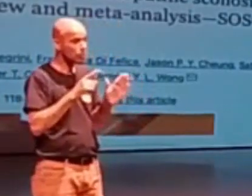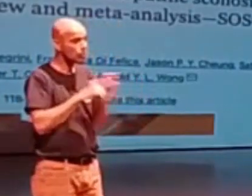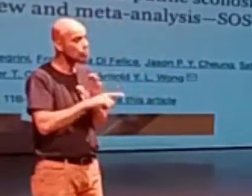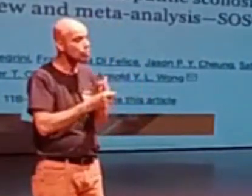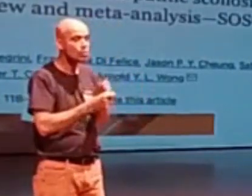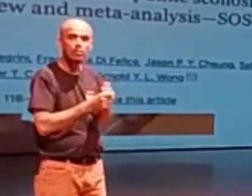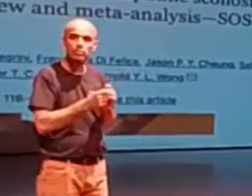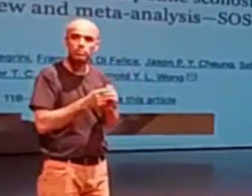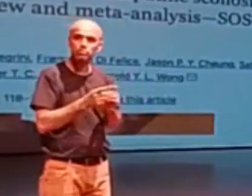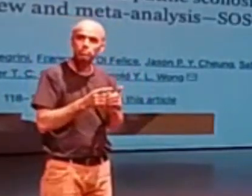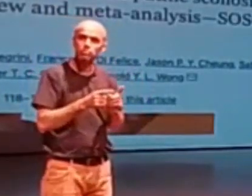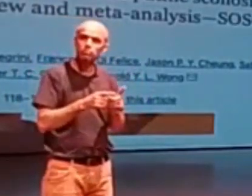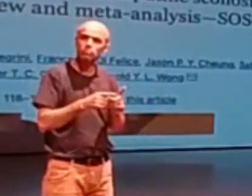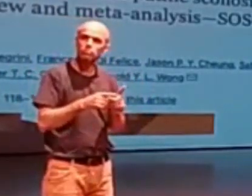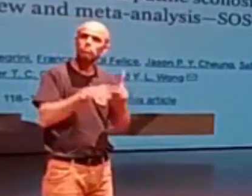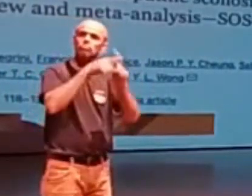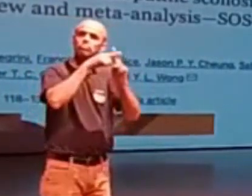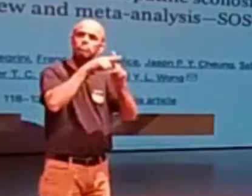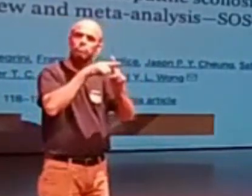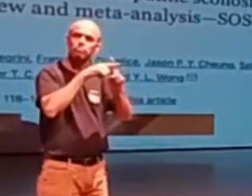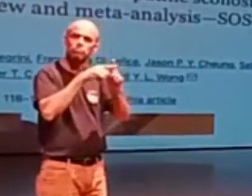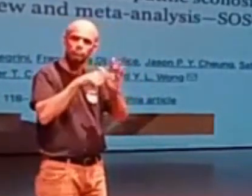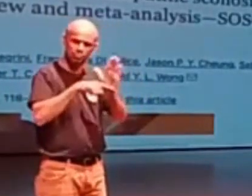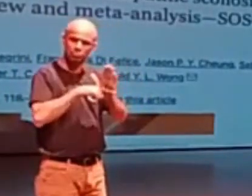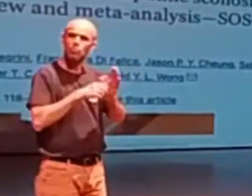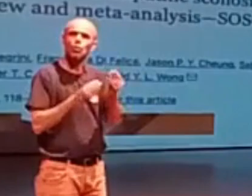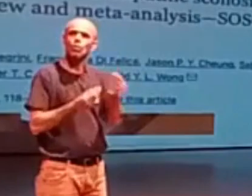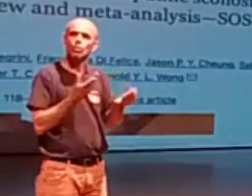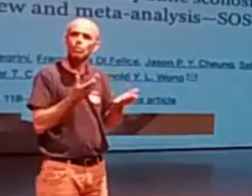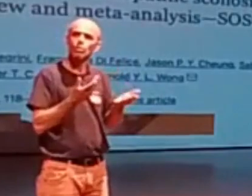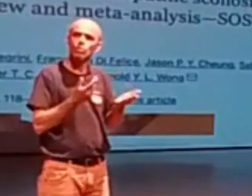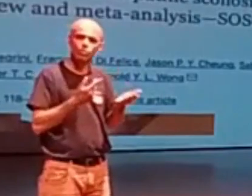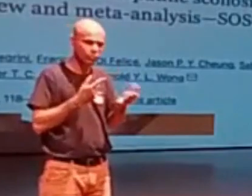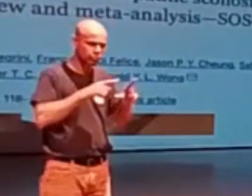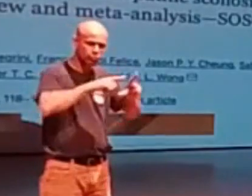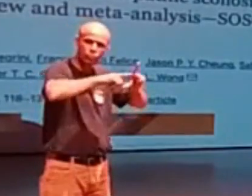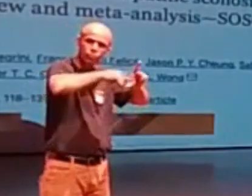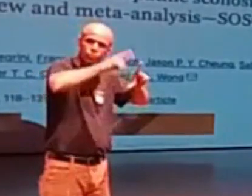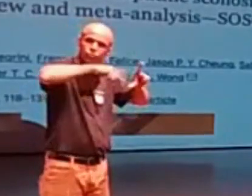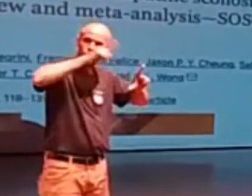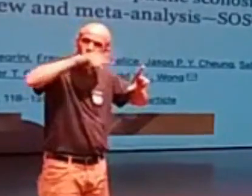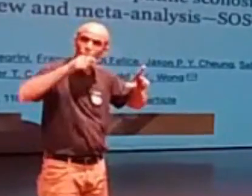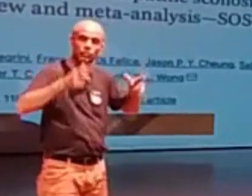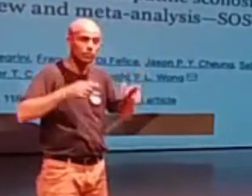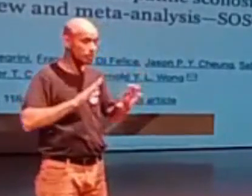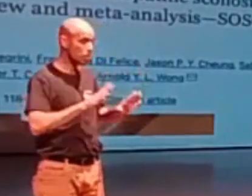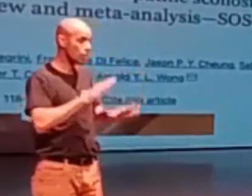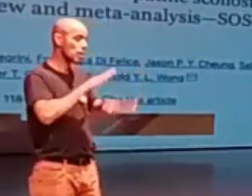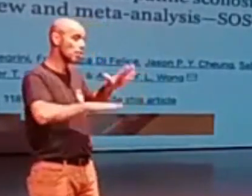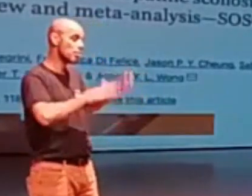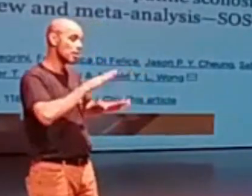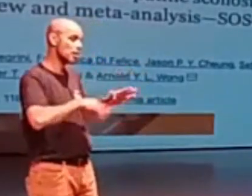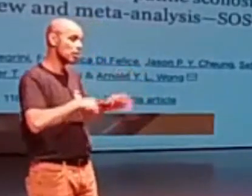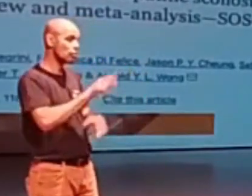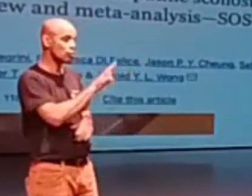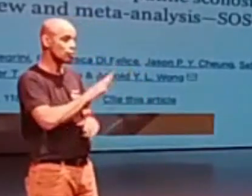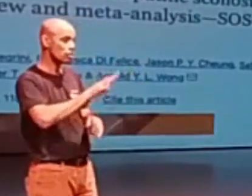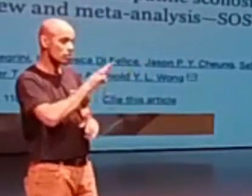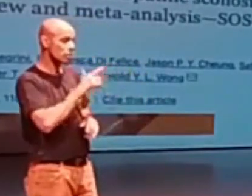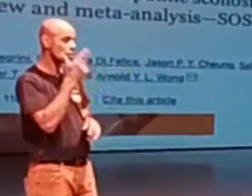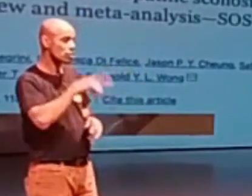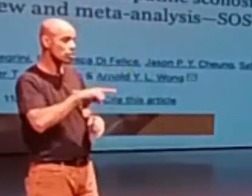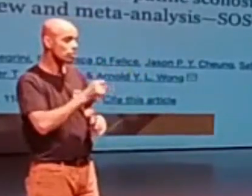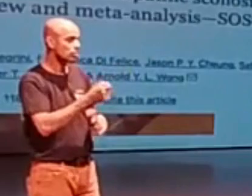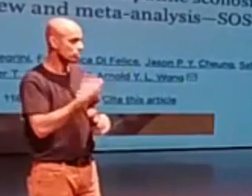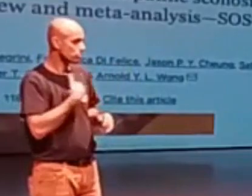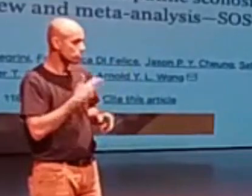favor ou contra? Eu falei, como? Como assim, a favor ou contra? Eu te dei os números, me dá a resposta. Ele, Não, dependendo do que eu utilizar aqui, eu consigo. O que você quer? Quer